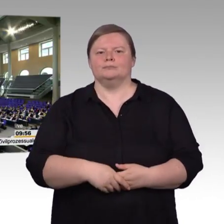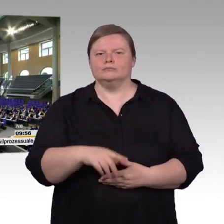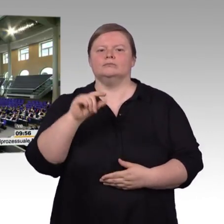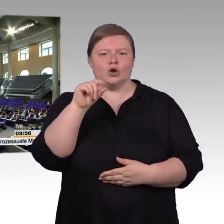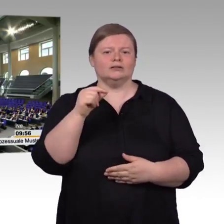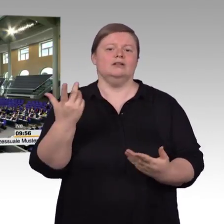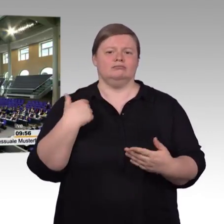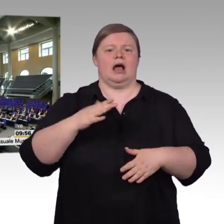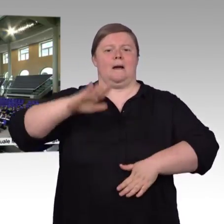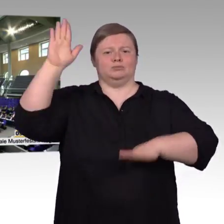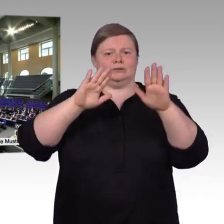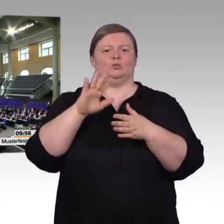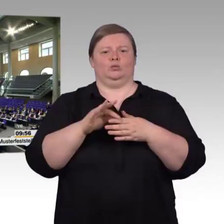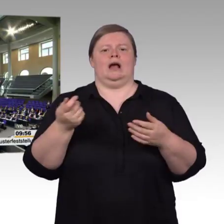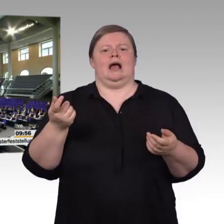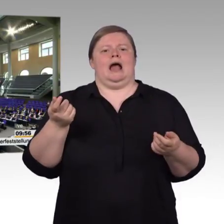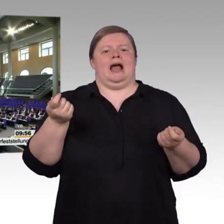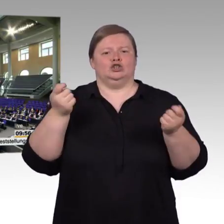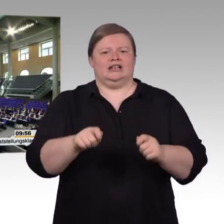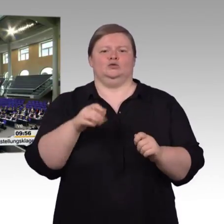Wer enthält sich?